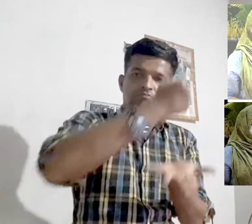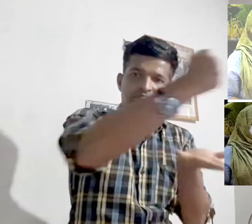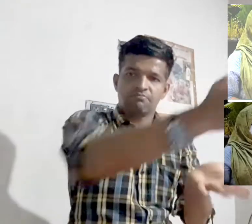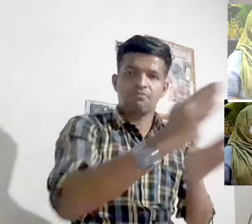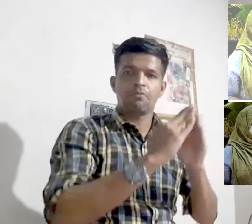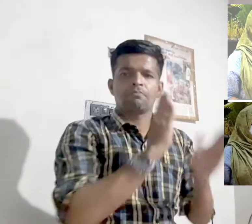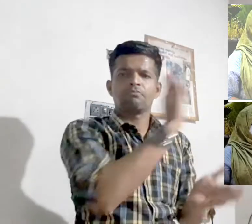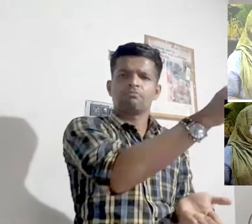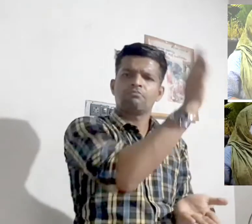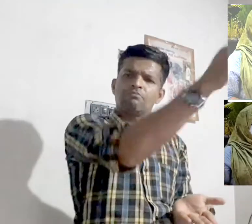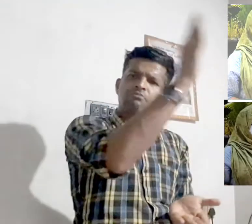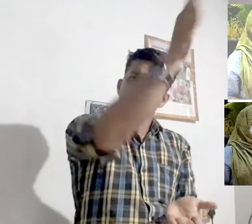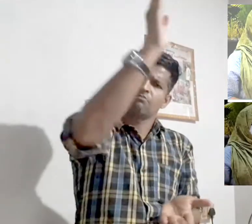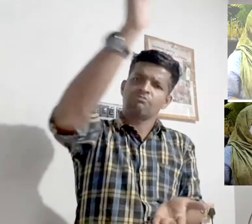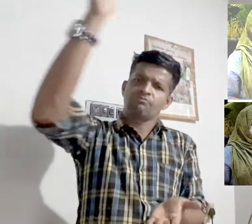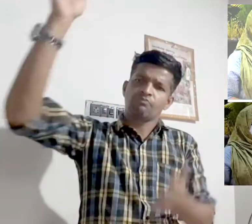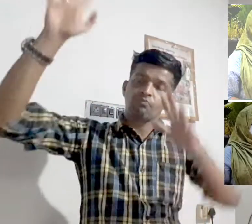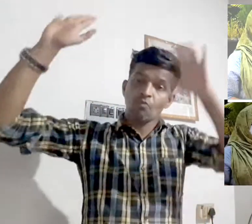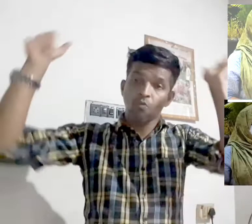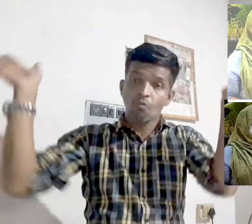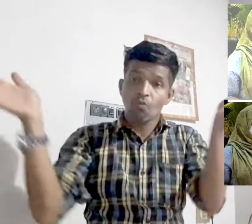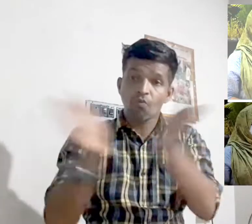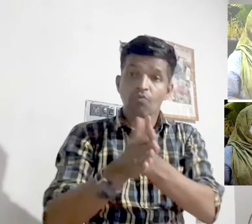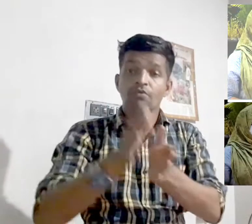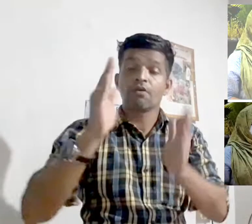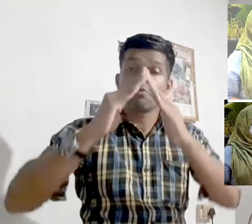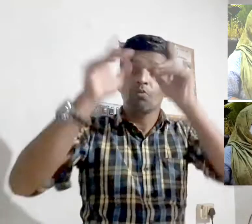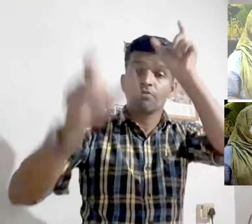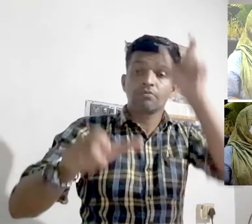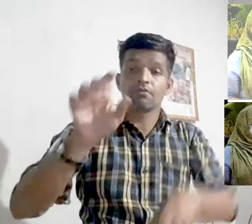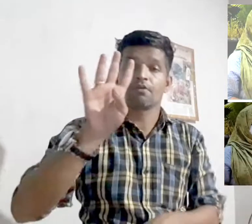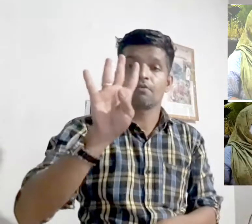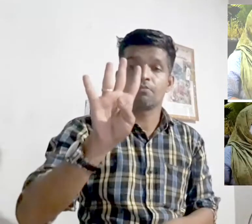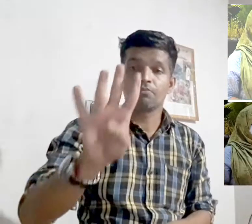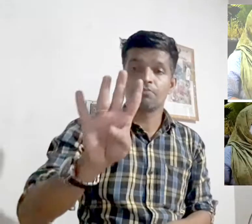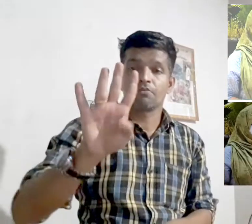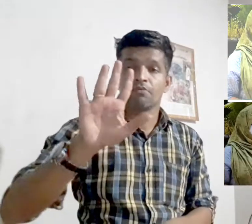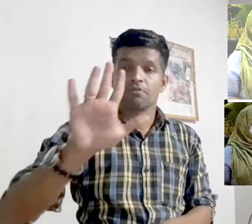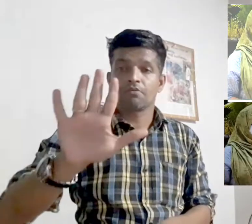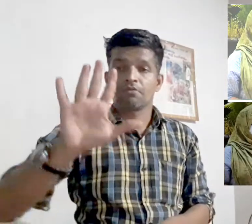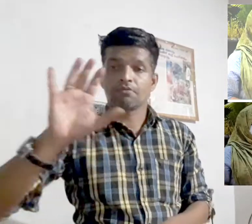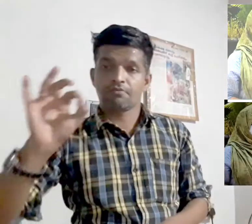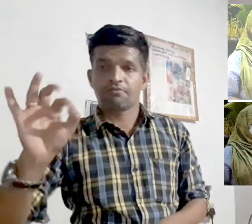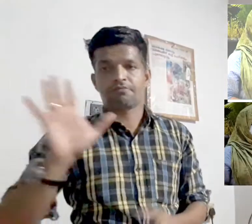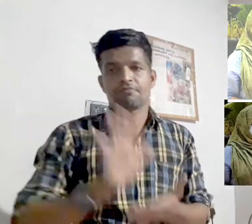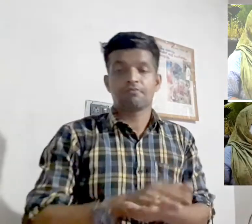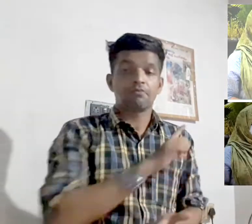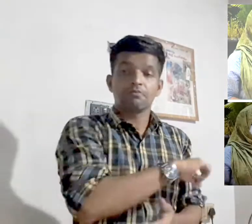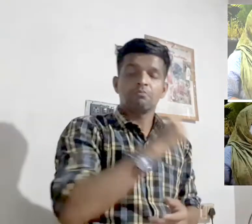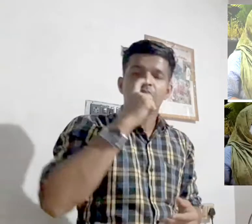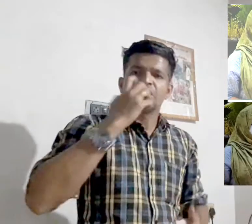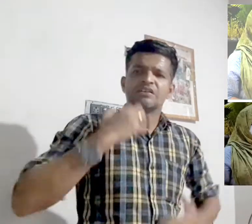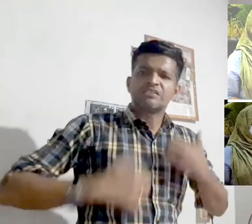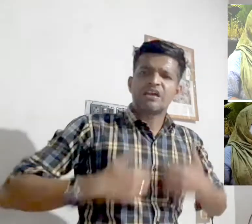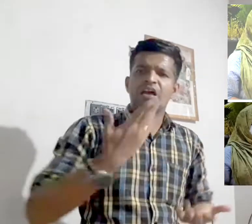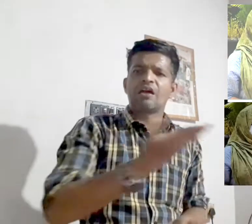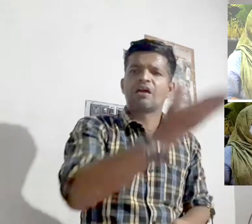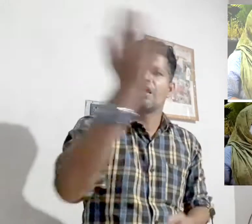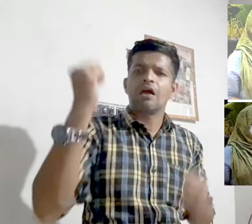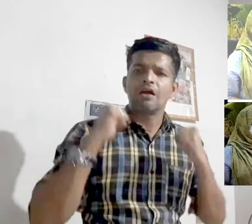ഹൈക്കമാൻഡ് തീരുമാനം എടുക്കുന്നതിനുള്ള പ്രതിഷേധം അവർ അറിയിച്ചിരുന്നു. കഴിഞ്ഞ ദിവസം താരിഖ് അൻവർ ഇവരോട് കെ പി സി സി പ്രസിഡന്റ് ആരാകണം എന്നത് സംബന്ധിച്ച്